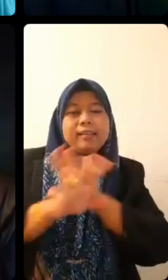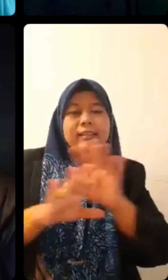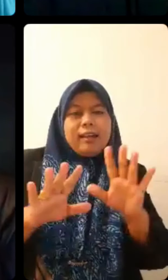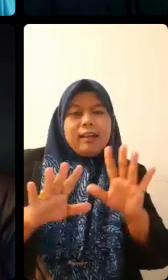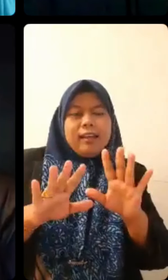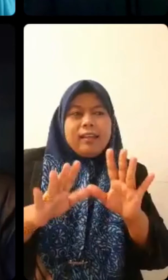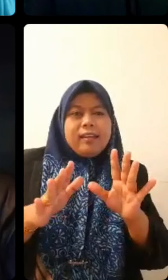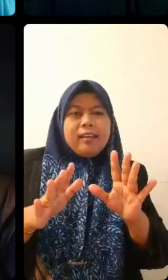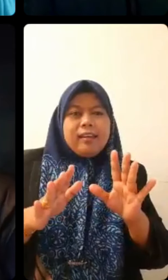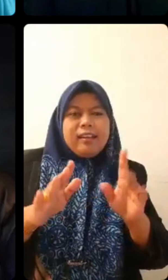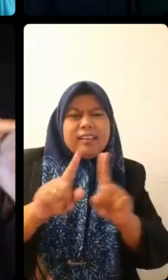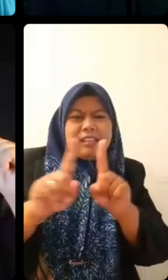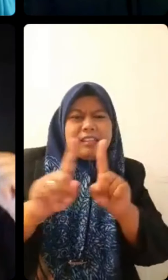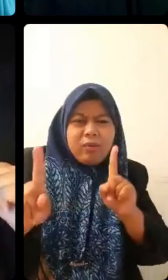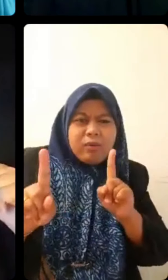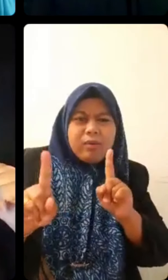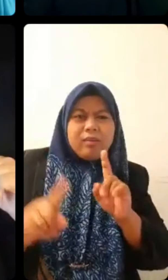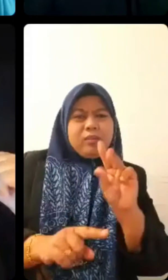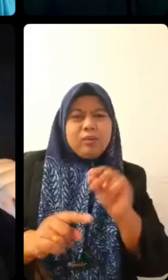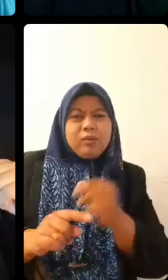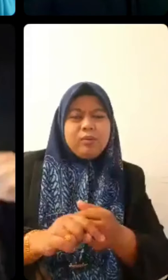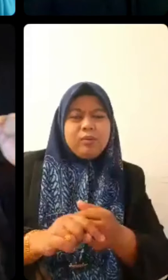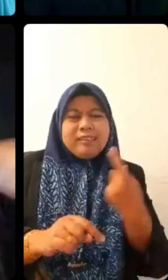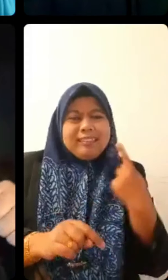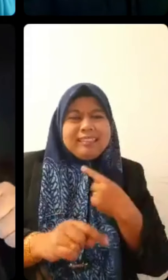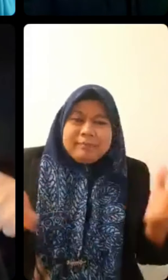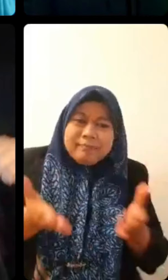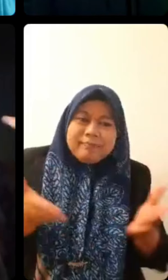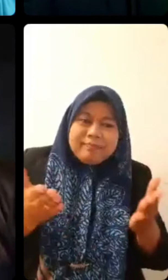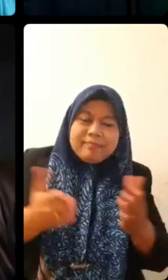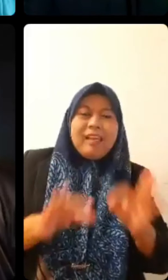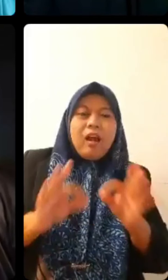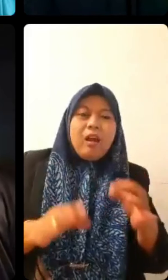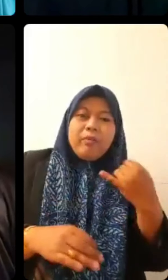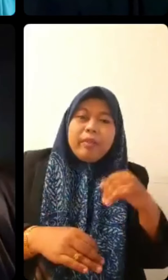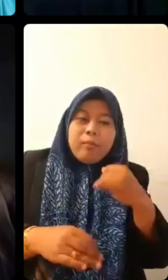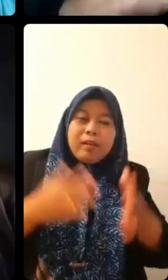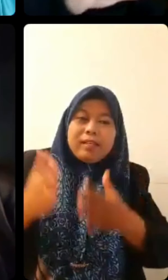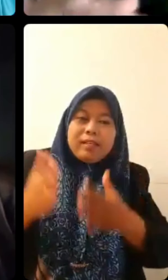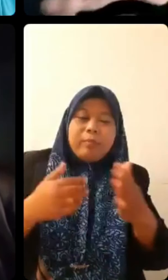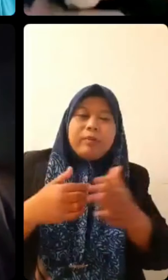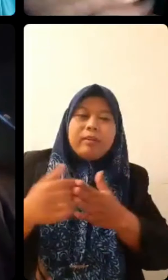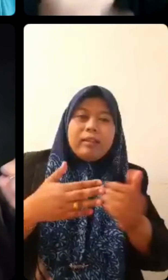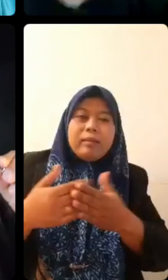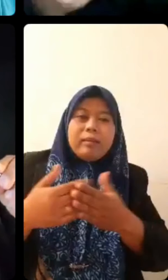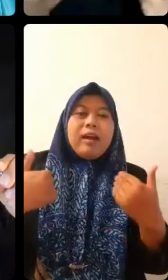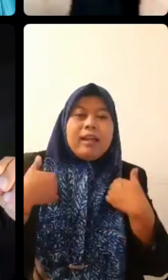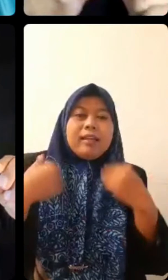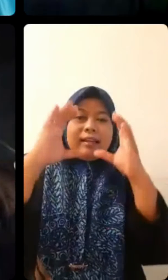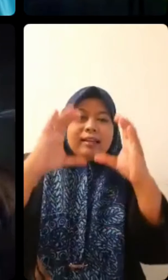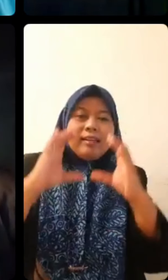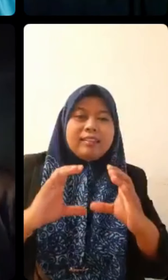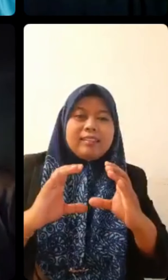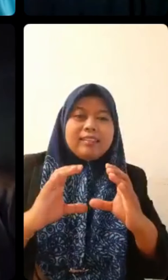mereka. Raikan mereka. Tak boleh isyarat, tak apa lagi. Ada lagi cara. gunakan pen, gunakan